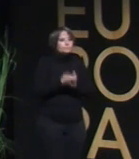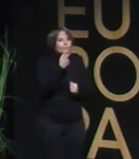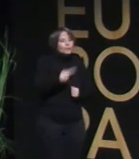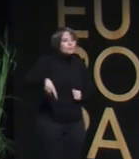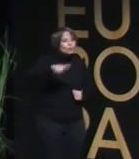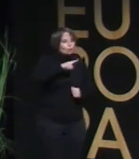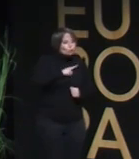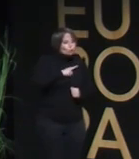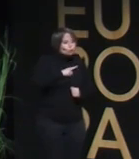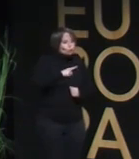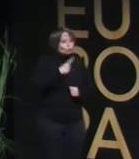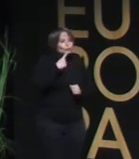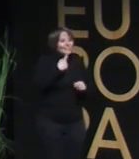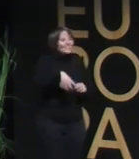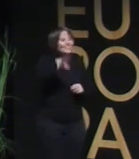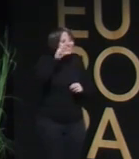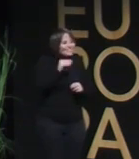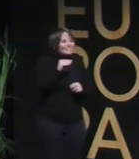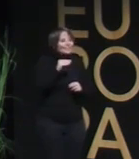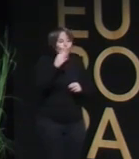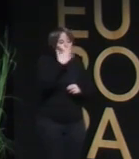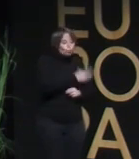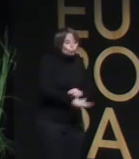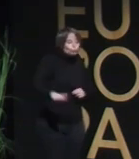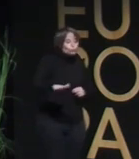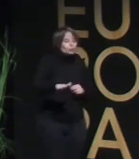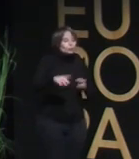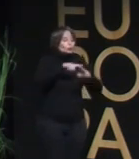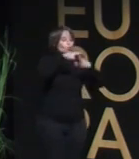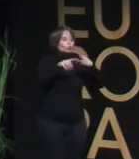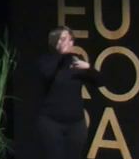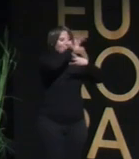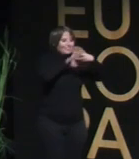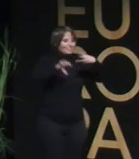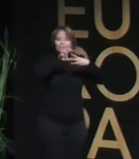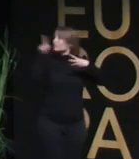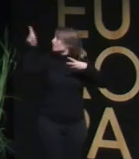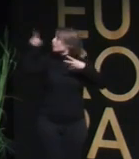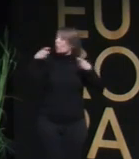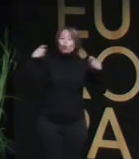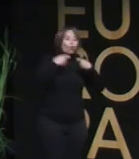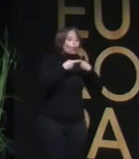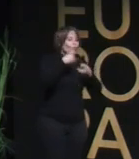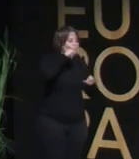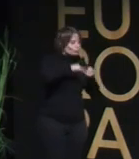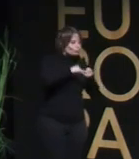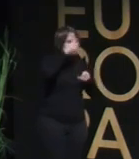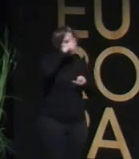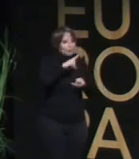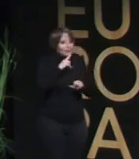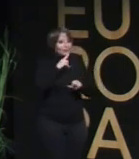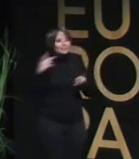hora de entender qué está ocurriendo con los más pequeños, tenemos en cuenta los tres elementos. Conflictos conyugales, conflictos parentales y